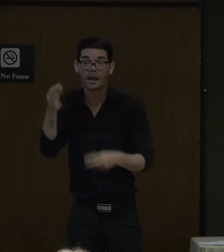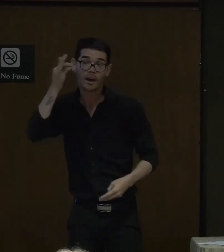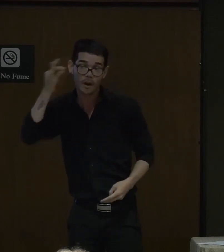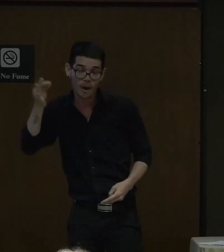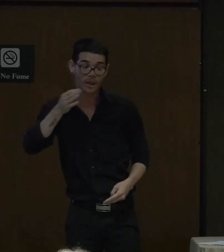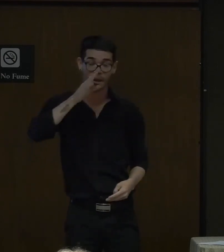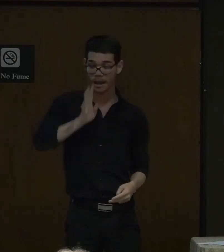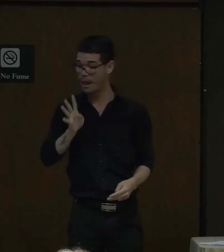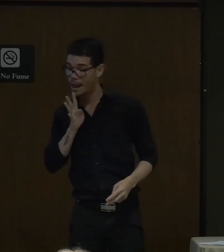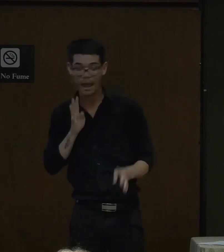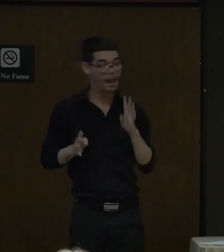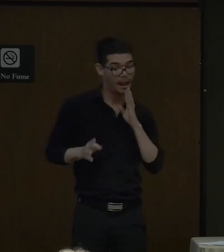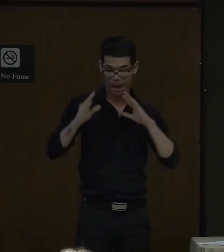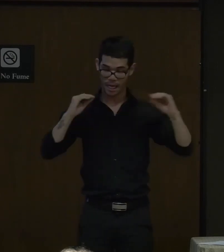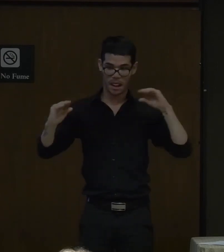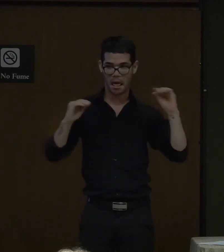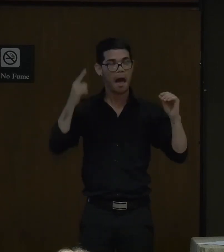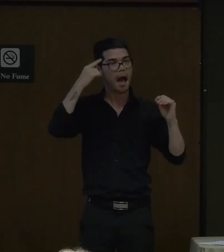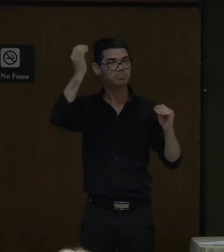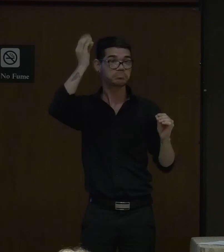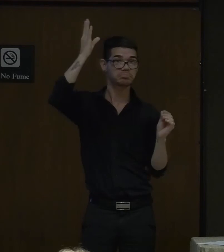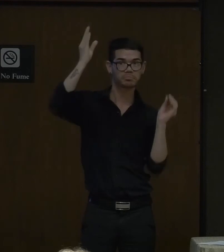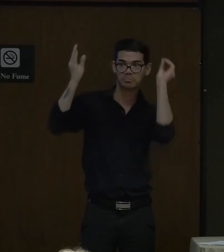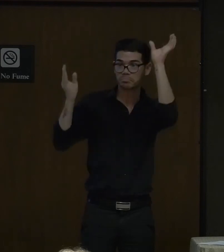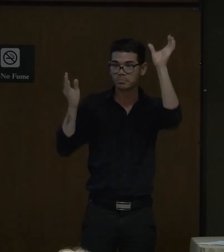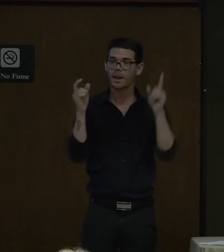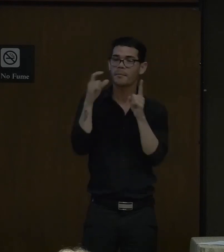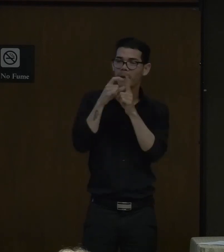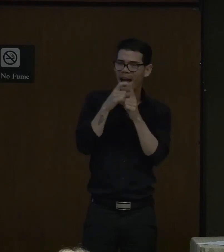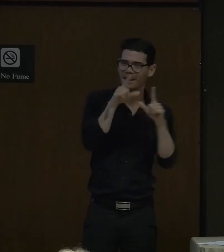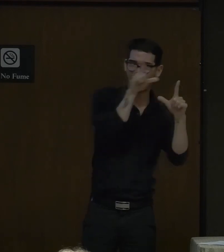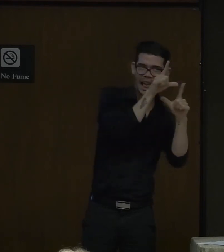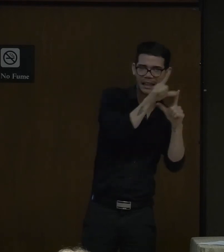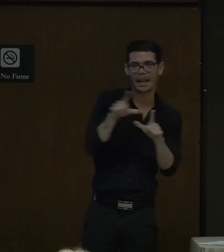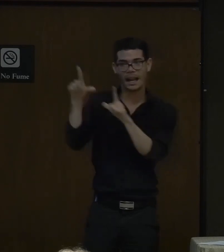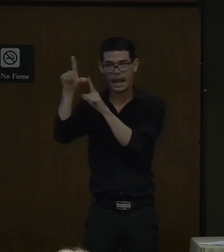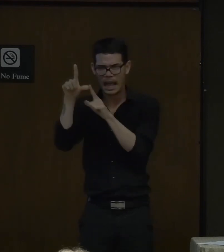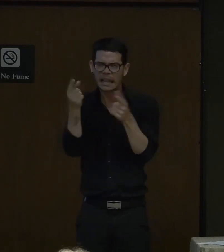O comparten una fonología y sonidos que existen en una lengua y en la otra.